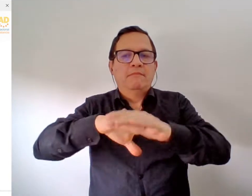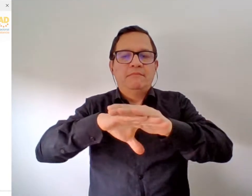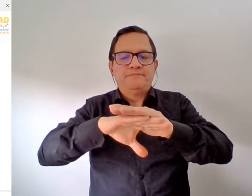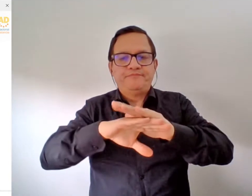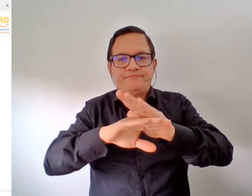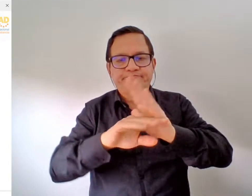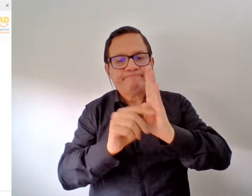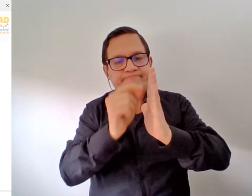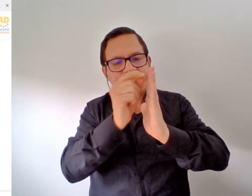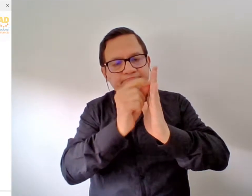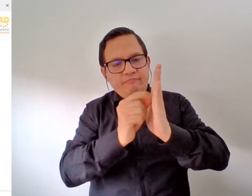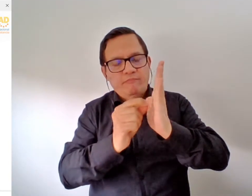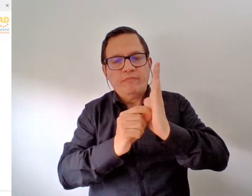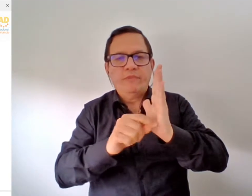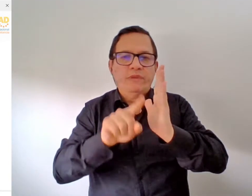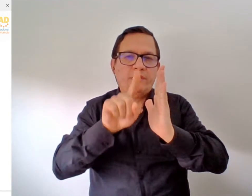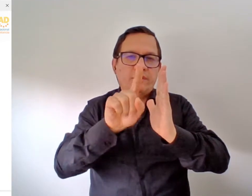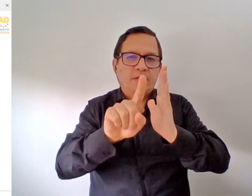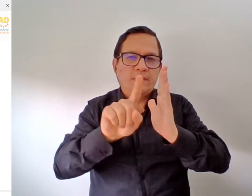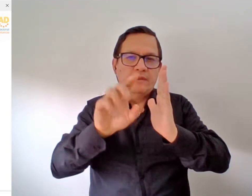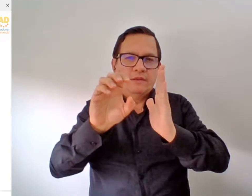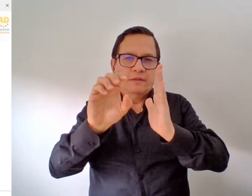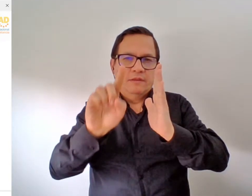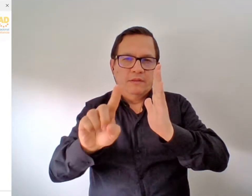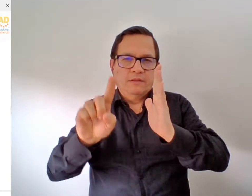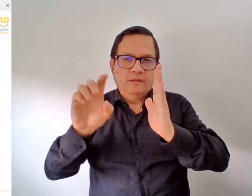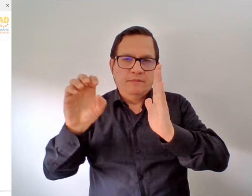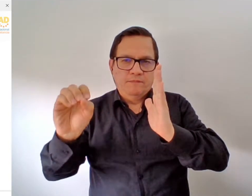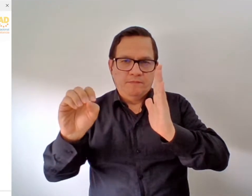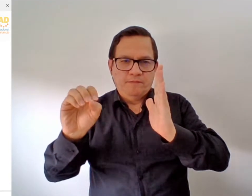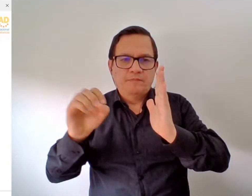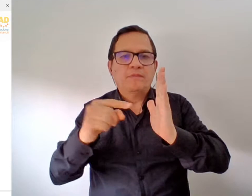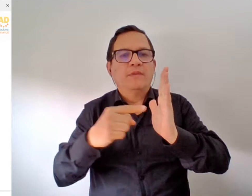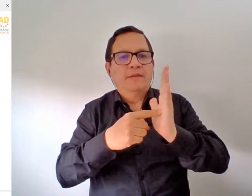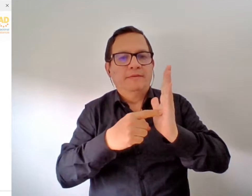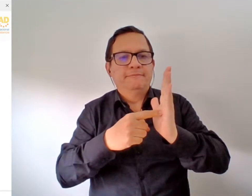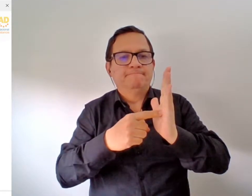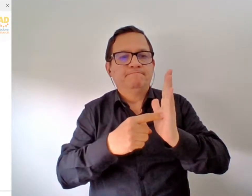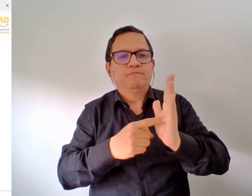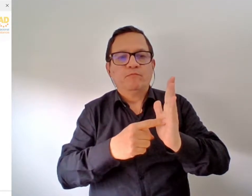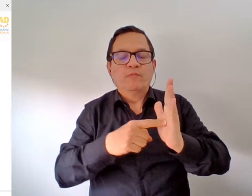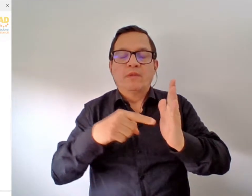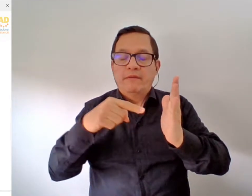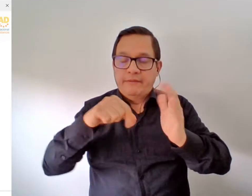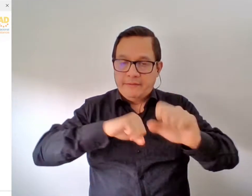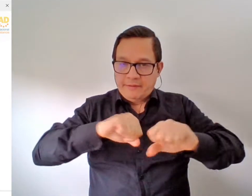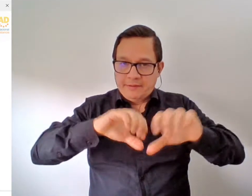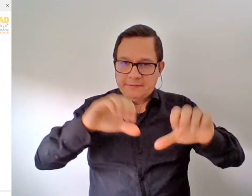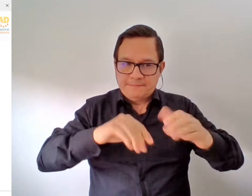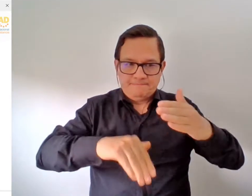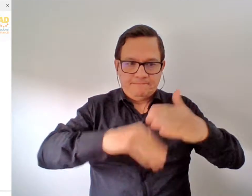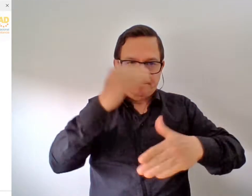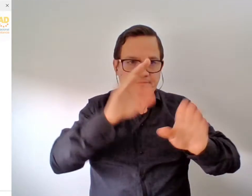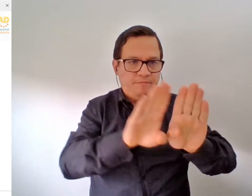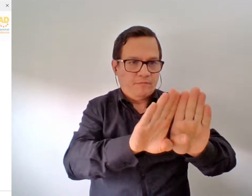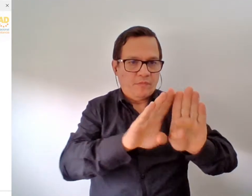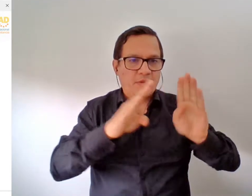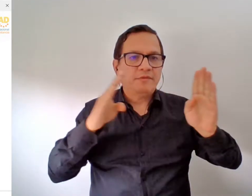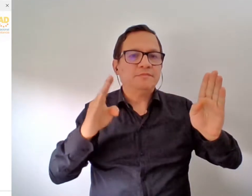Puntaje máximo de la actividad, 110 puntos. La actividad inicia